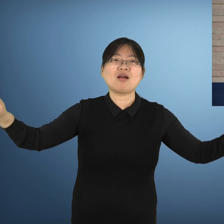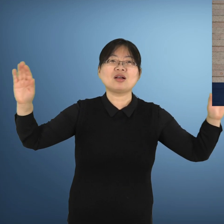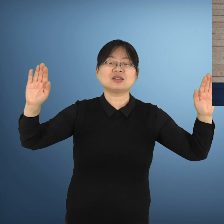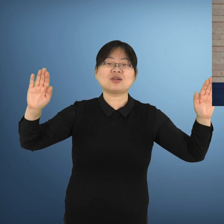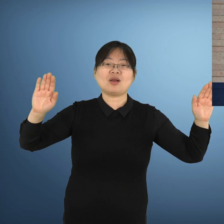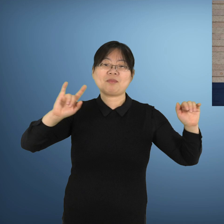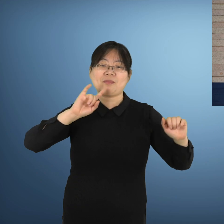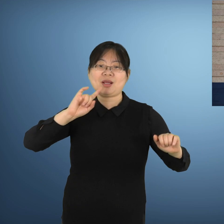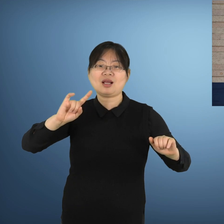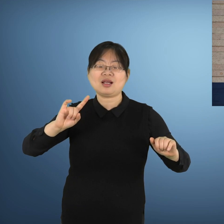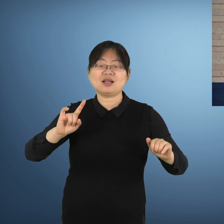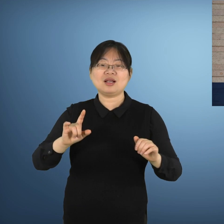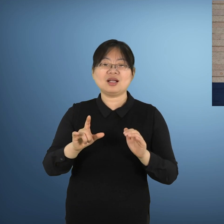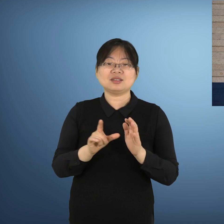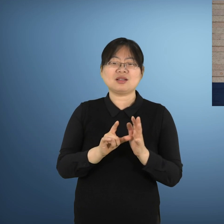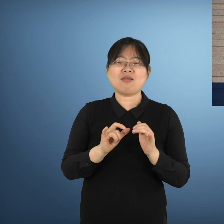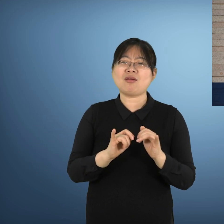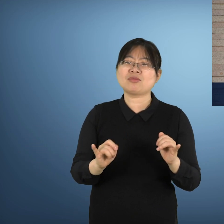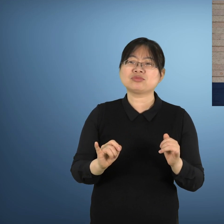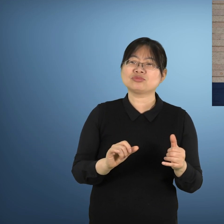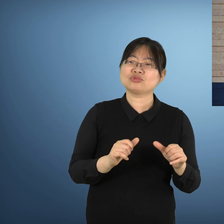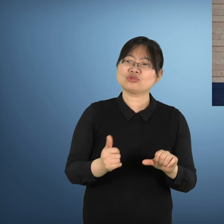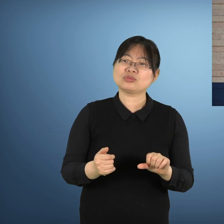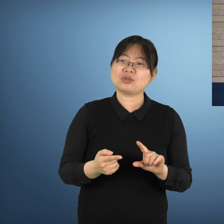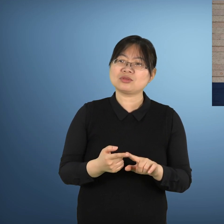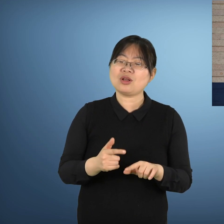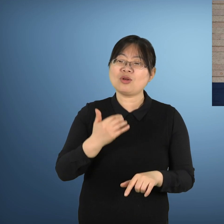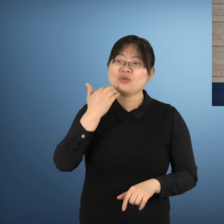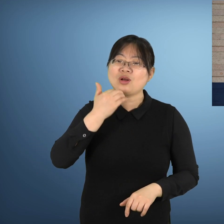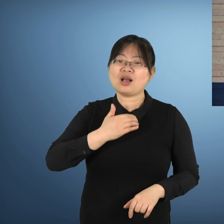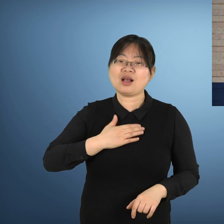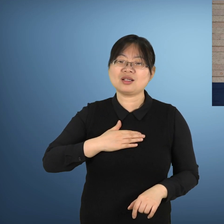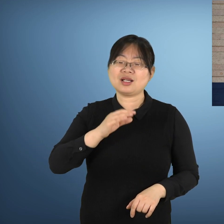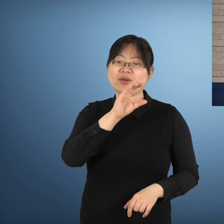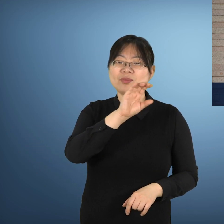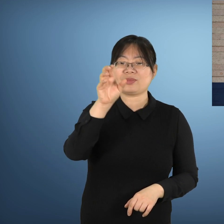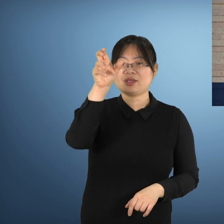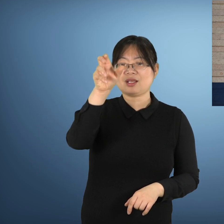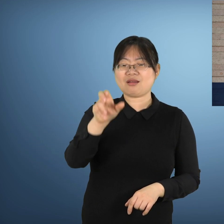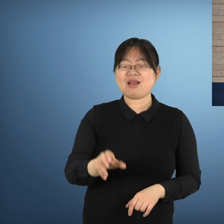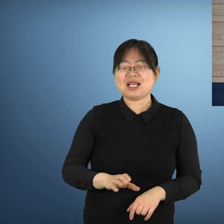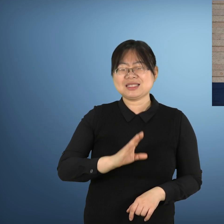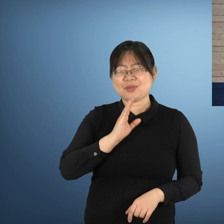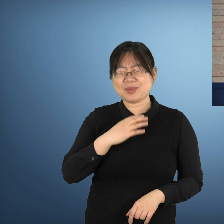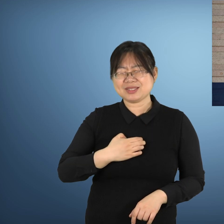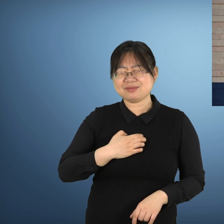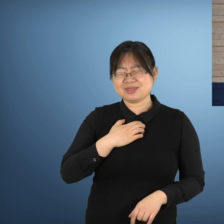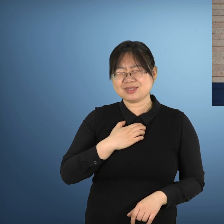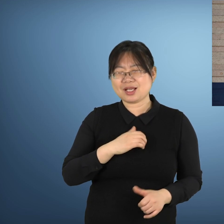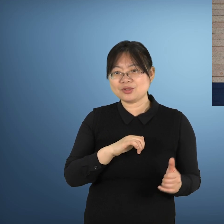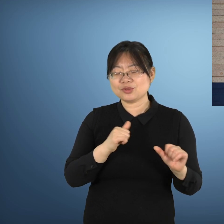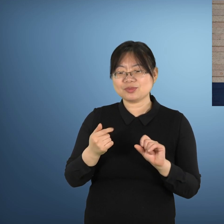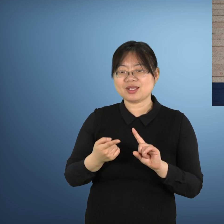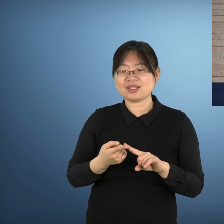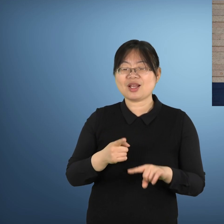말은 그 당시 사람들은 이게 무슨 죽음인지 누구나 다 알아요. 십자가의 끔찍한 죽음을 얘기하는